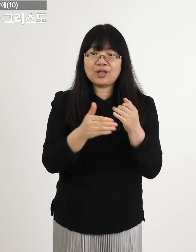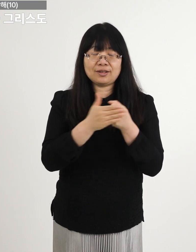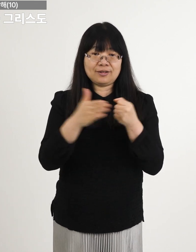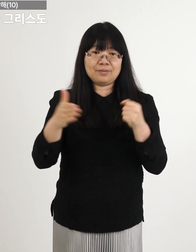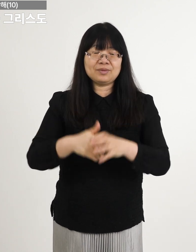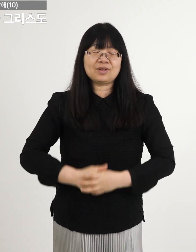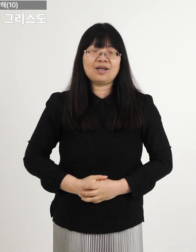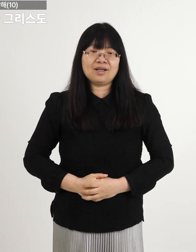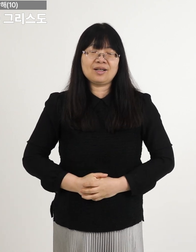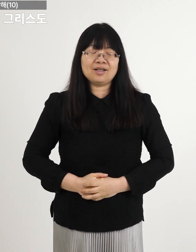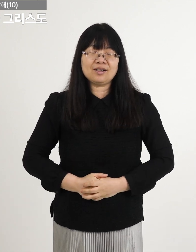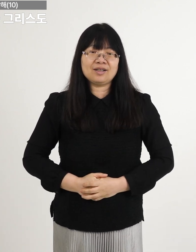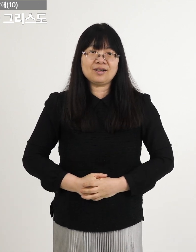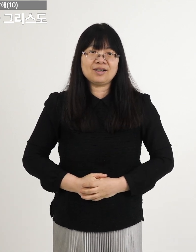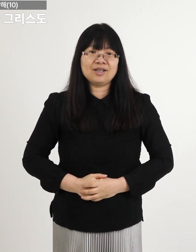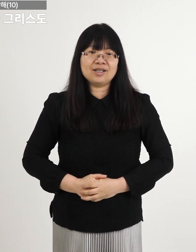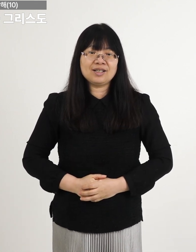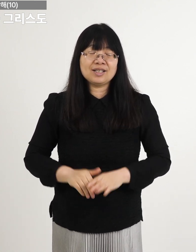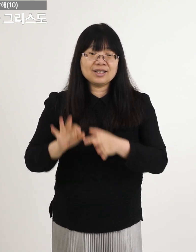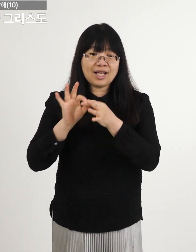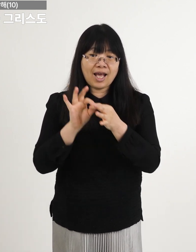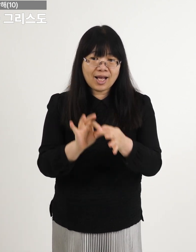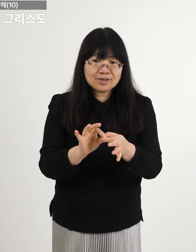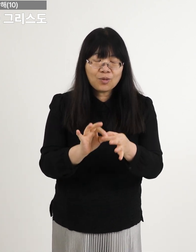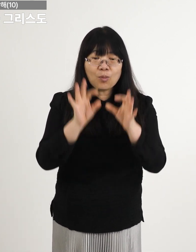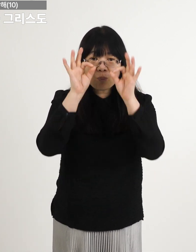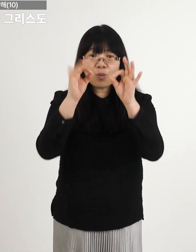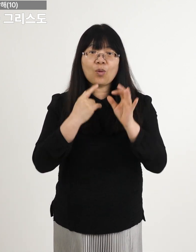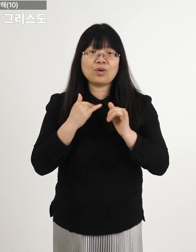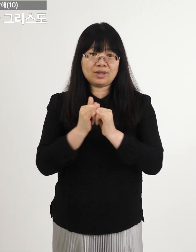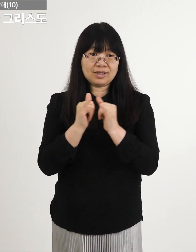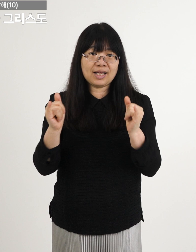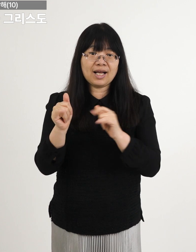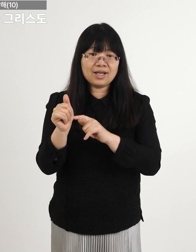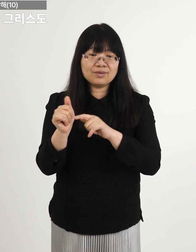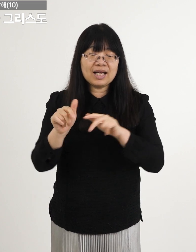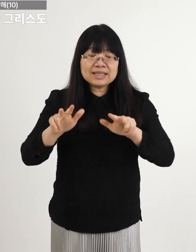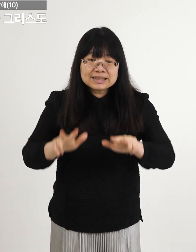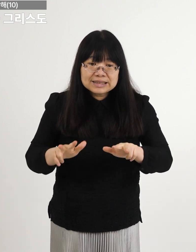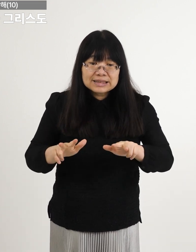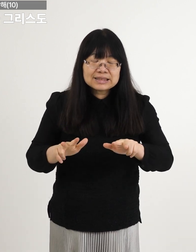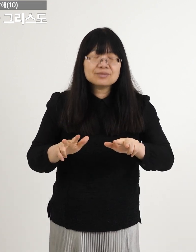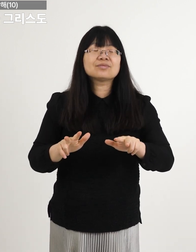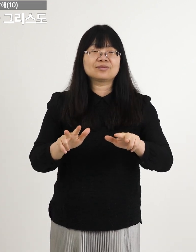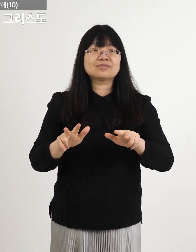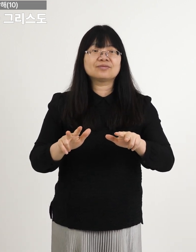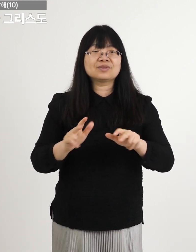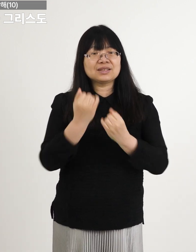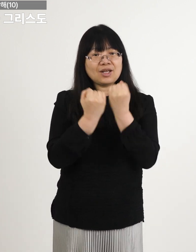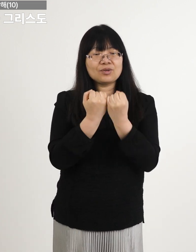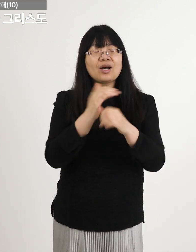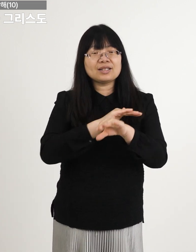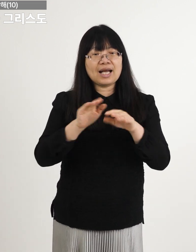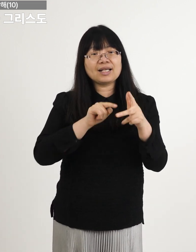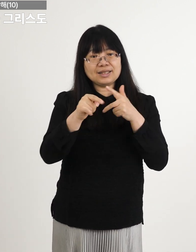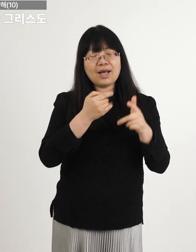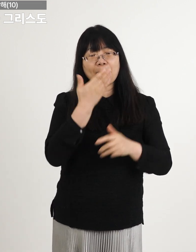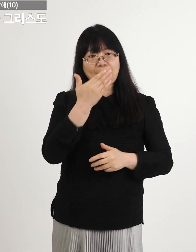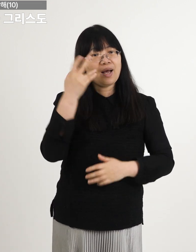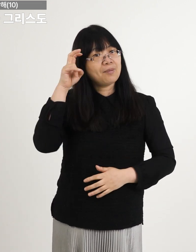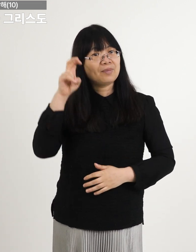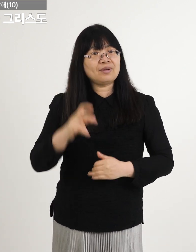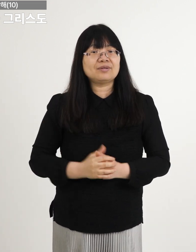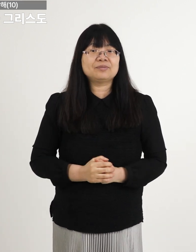지점이니까 쭉 들어오신 분들은 이 부분을 잘 이해하리라고 믿습니다.